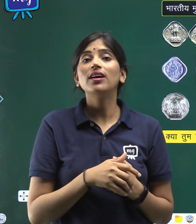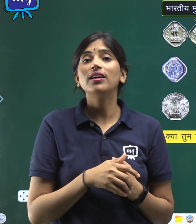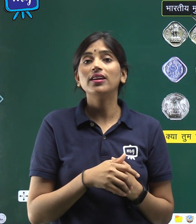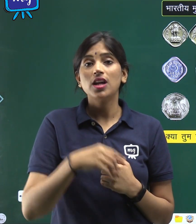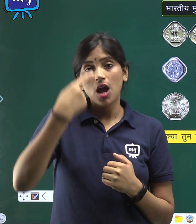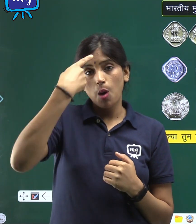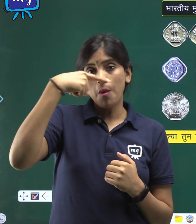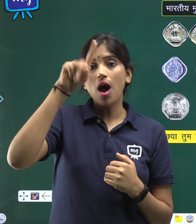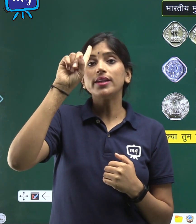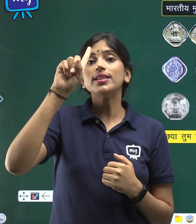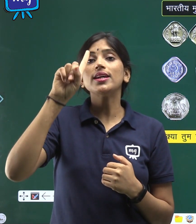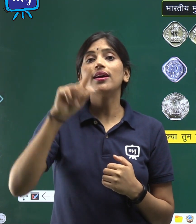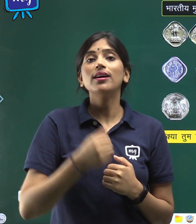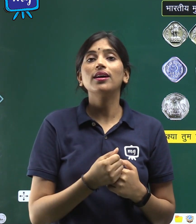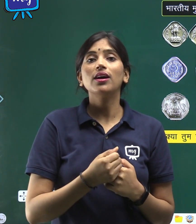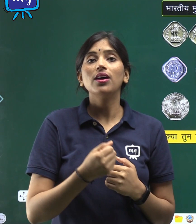भारतीय